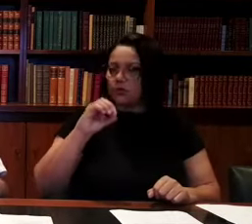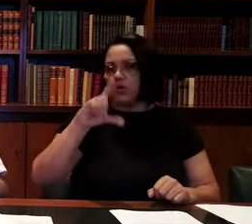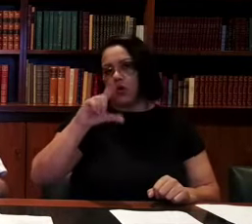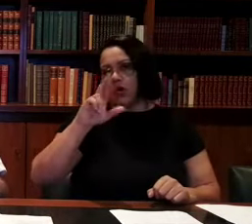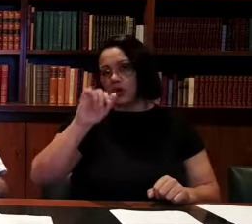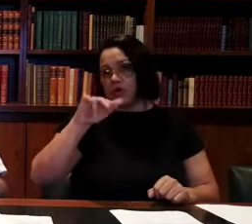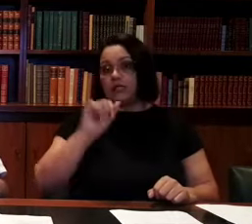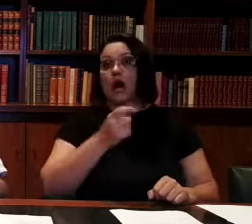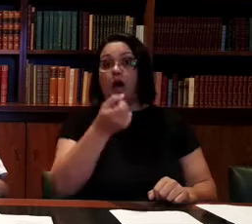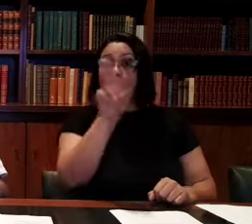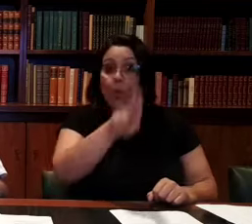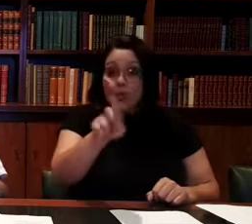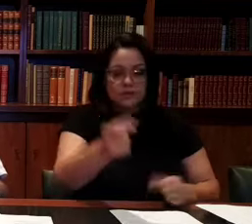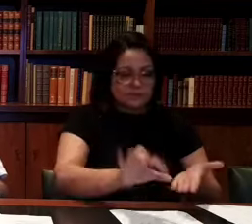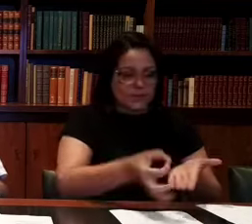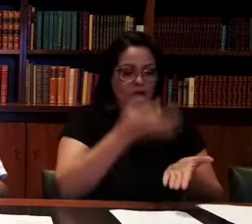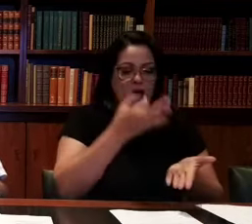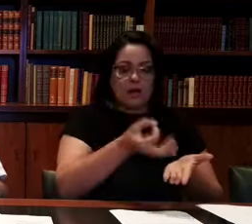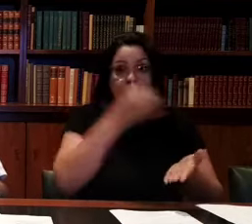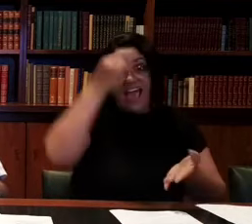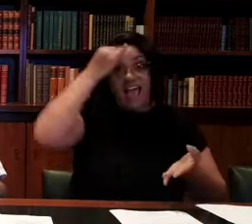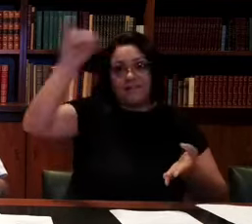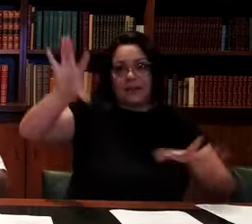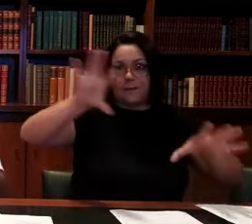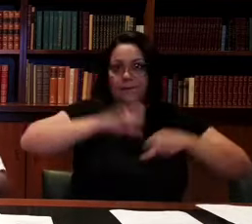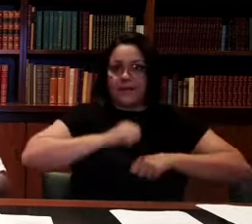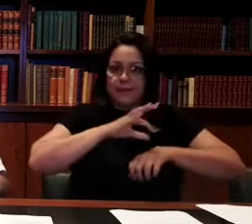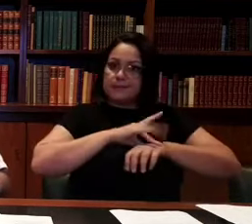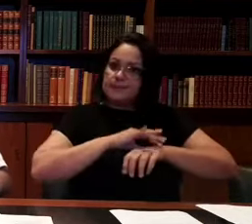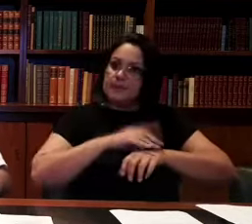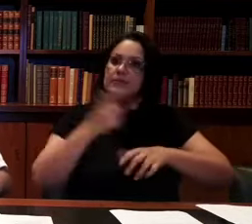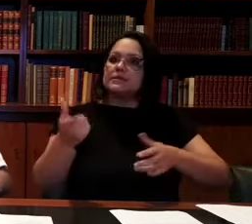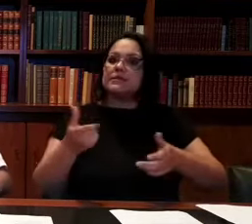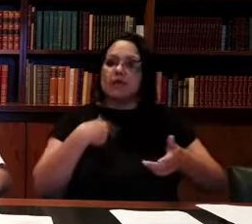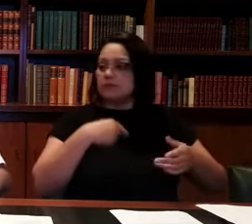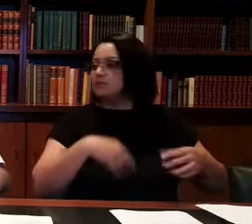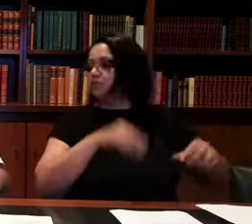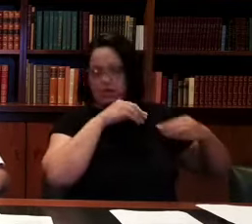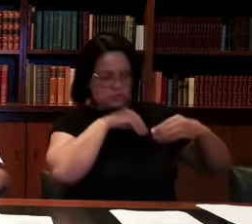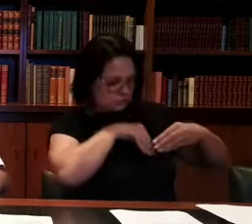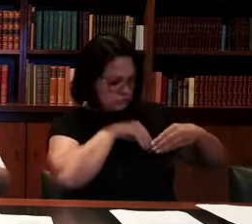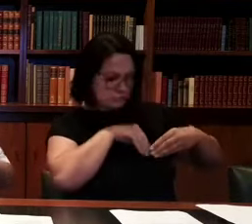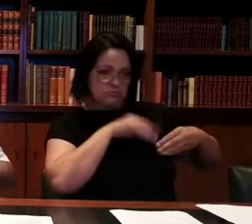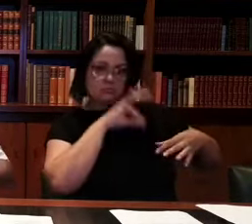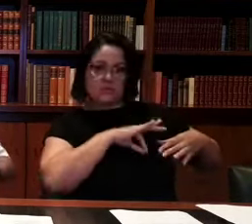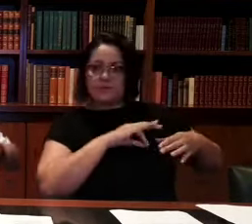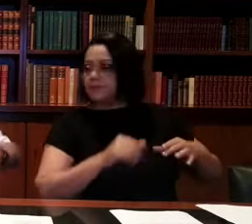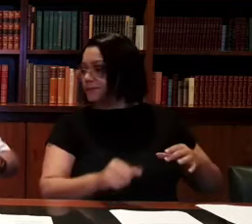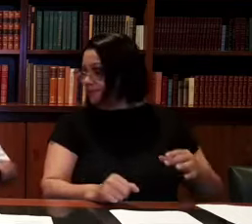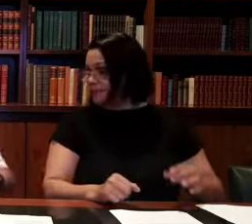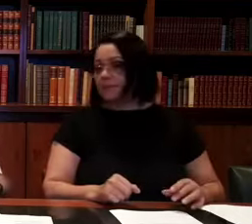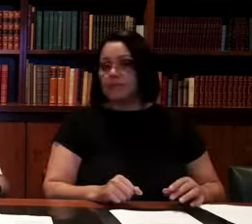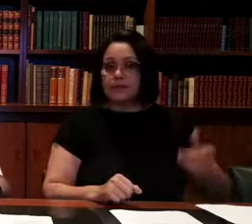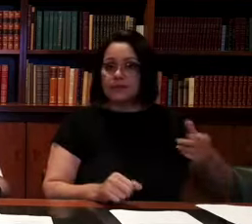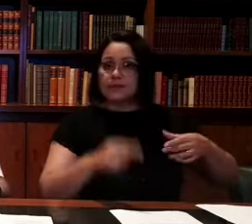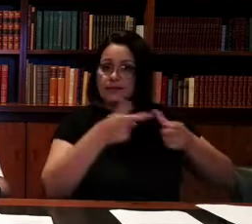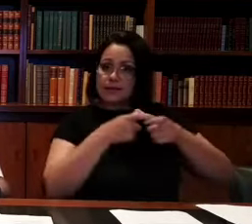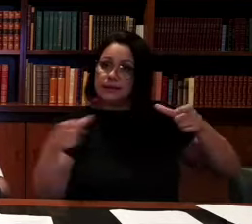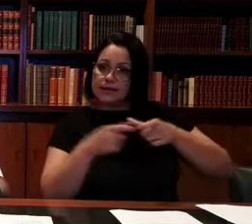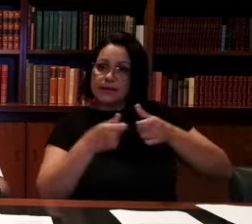da atenção o nosso do Brasil que eu não vai para missões na Africa já teve no passado o cara leva leva lá a